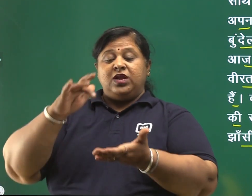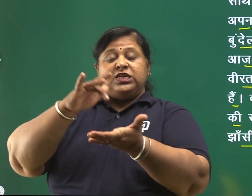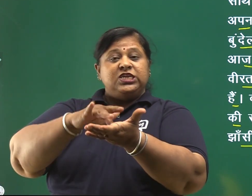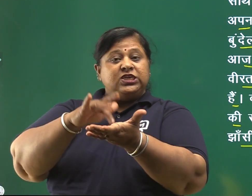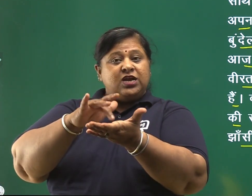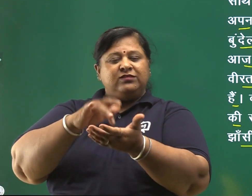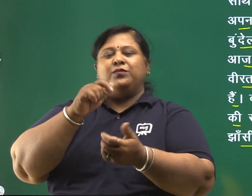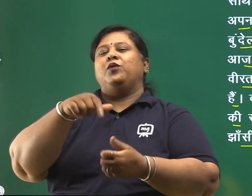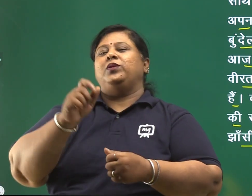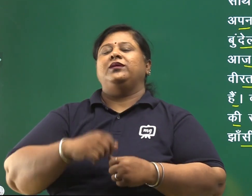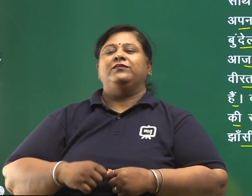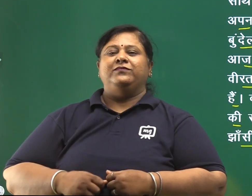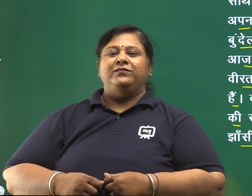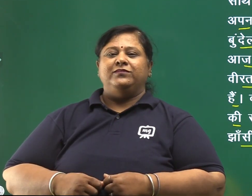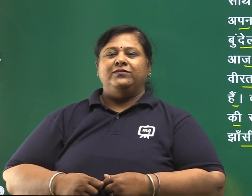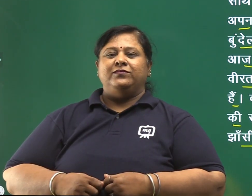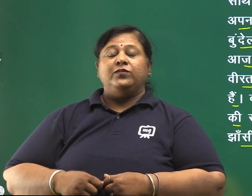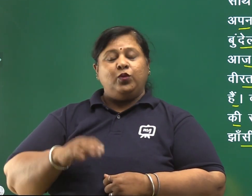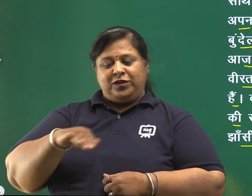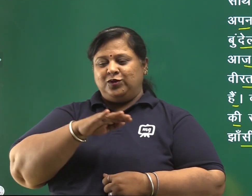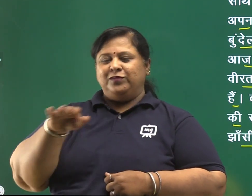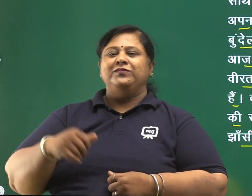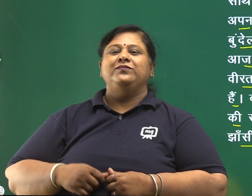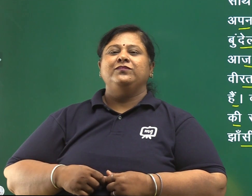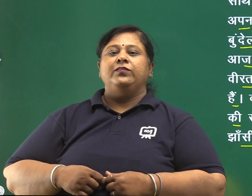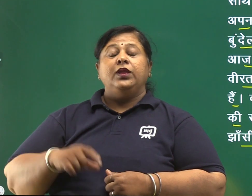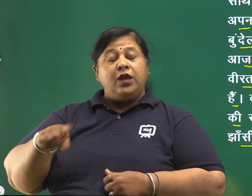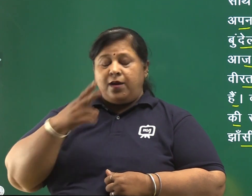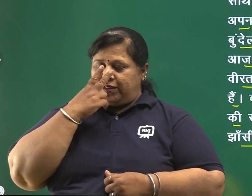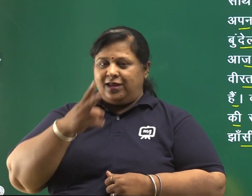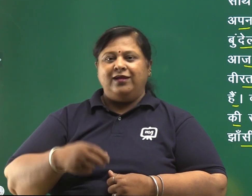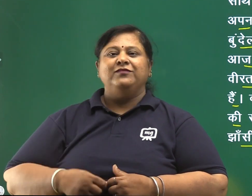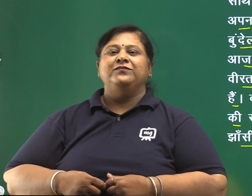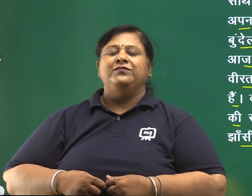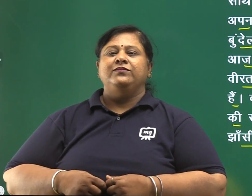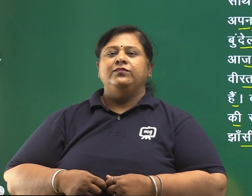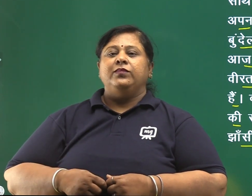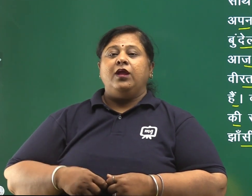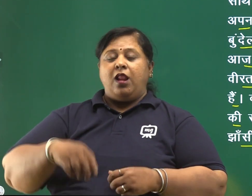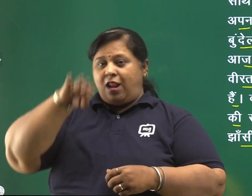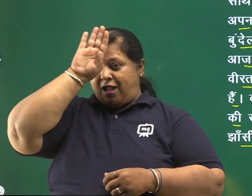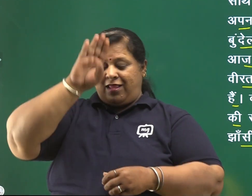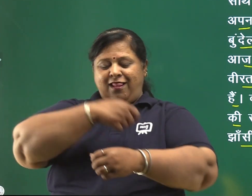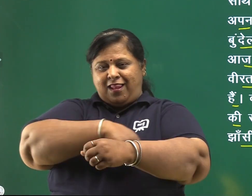झांसी में हुई थी। तो बच्चों, यहाँ हमने देखा रानी